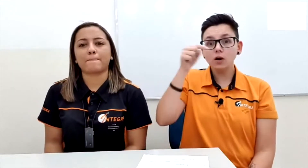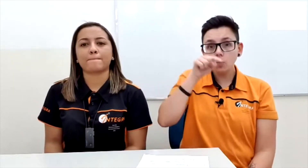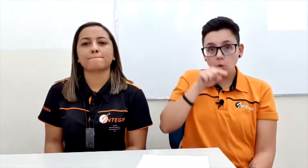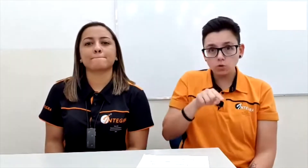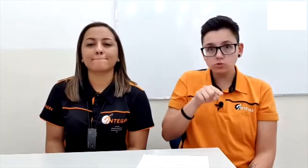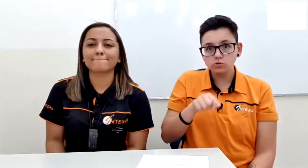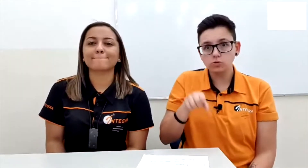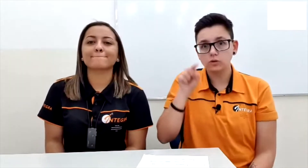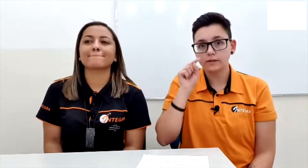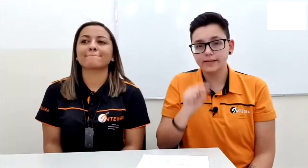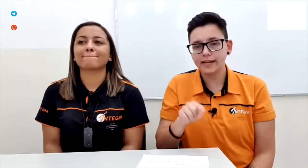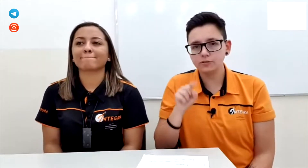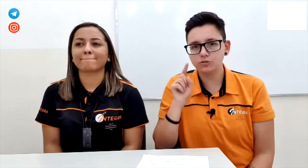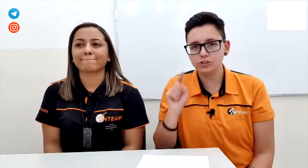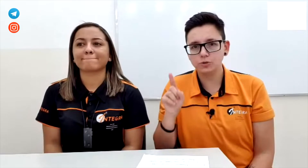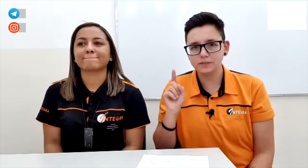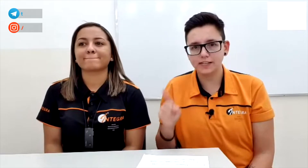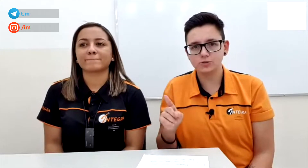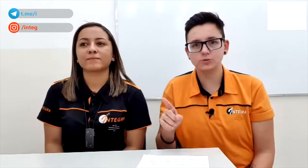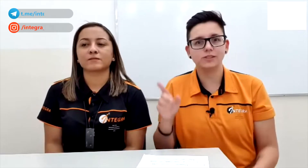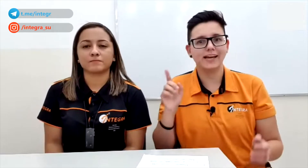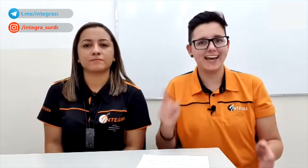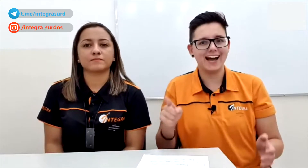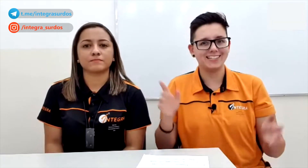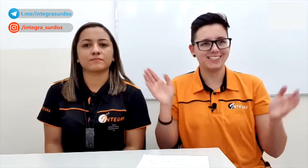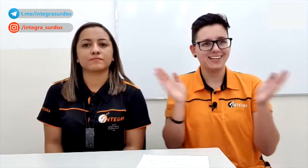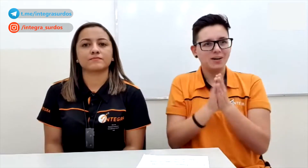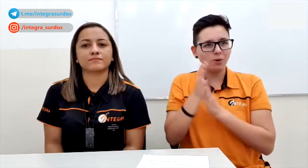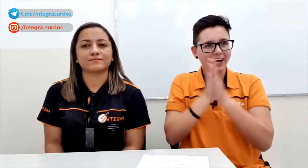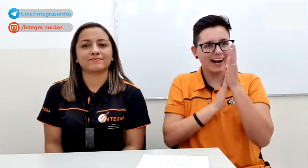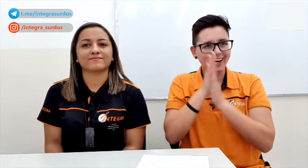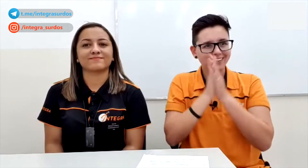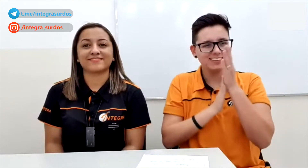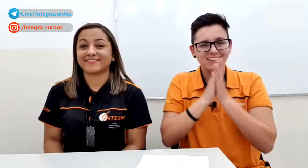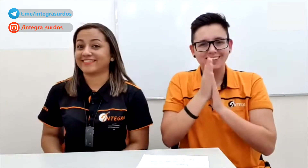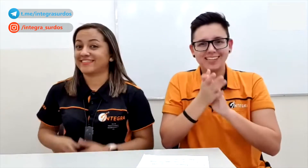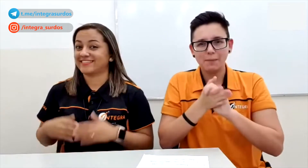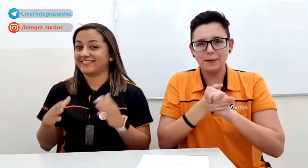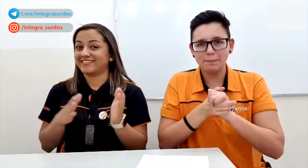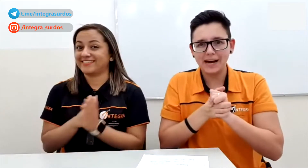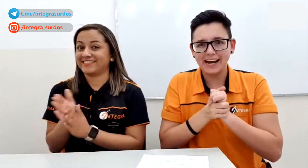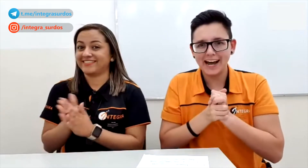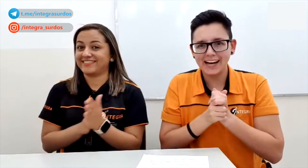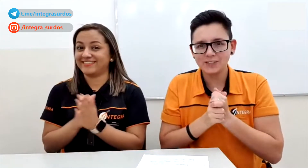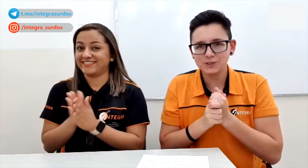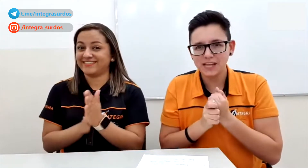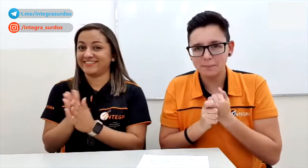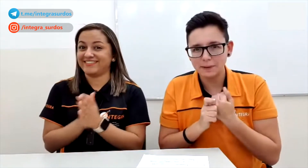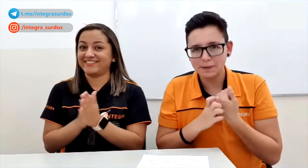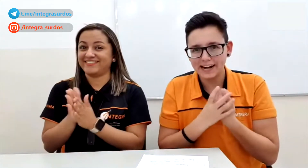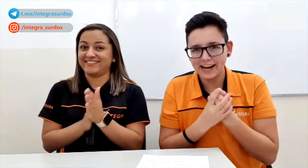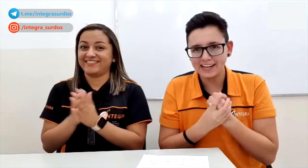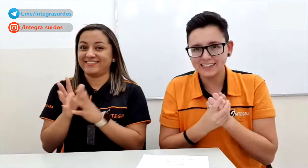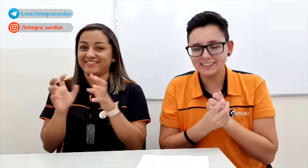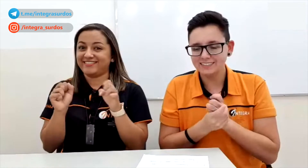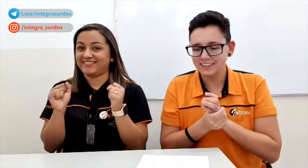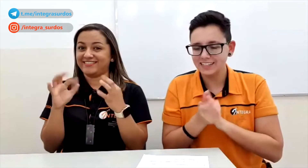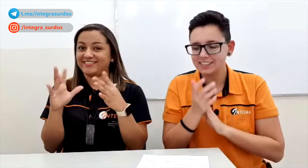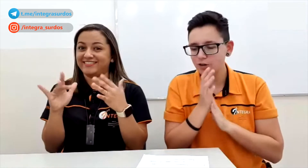seu uso dentro de contextos reais. Bora lá? Tá preparado? Tá preparada? Então